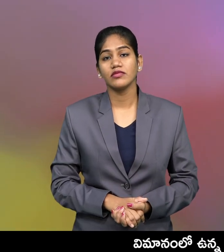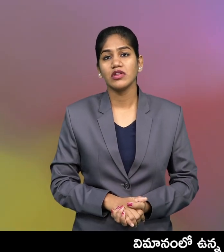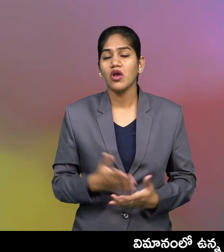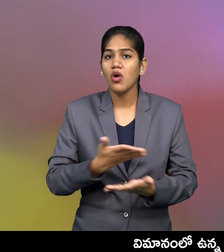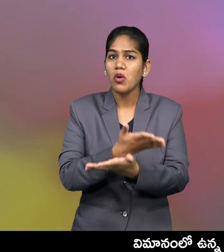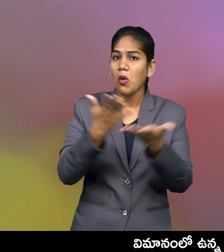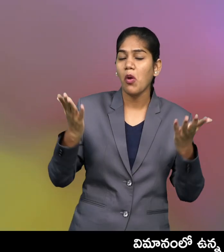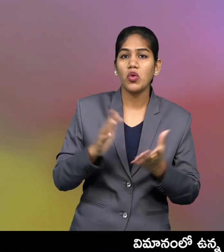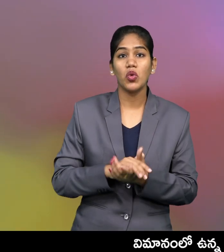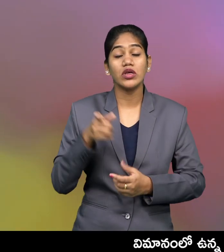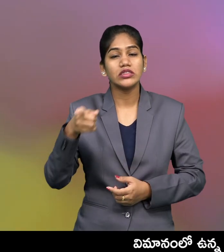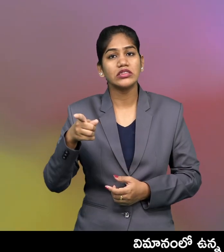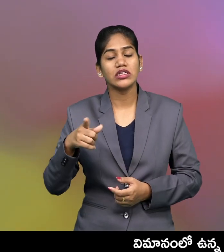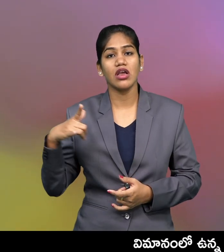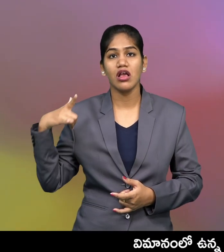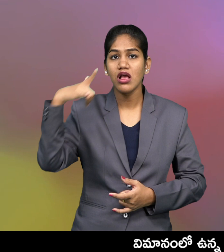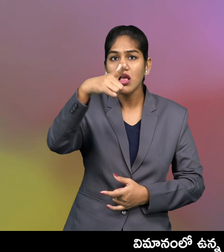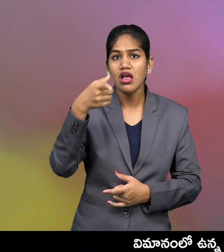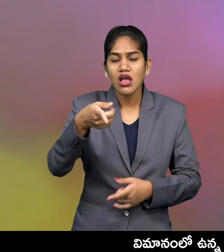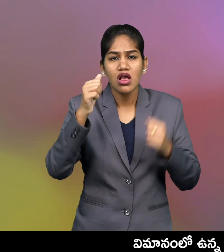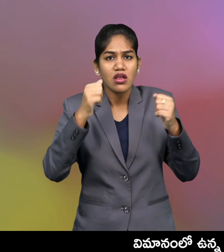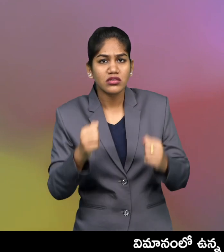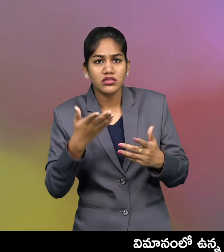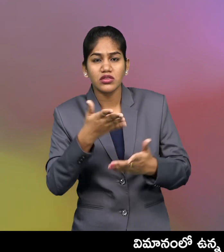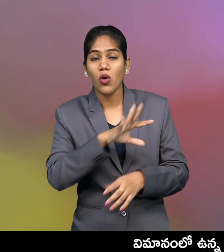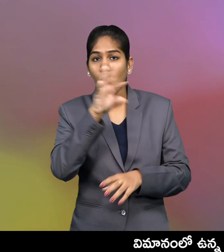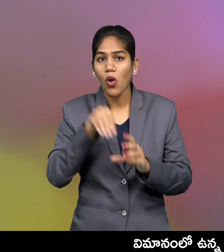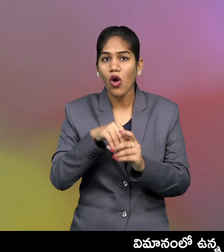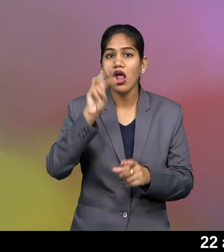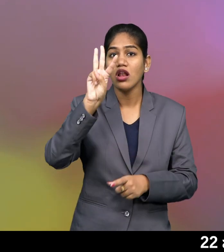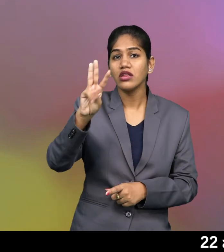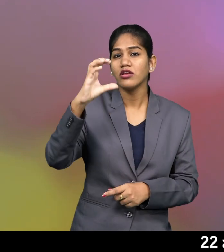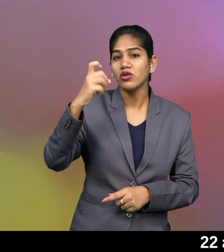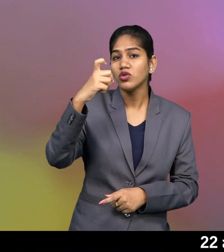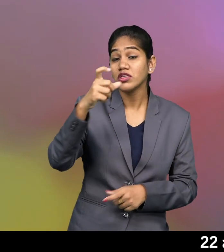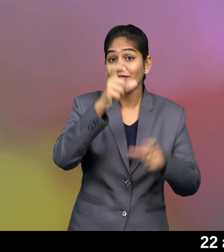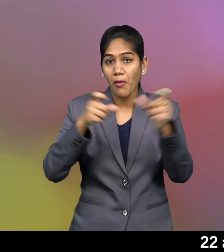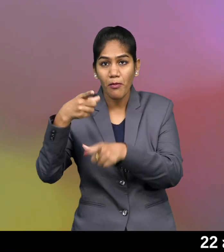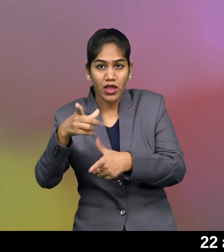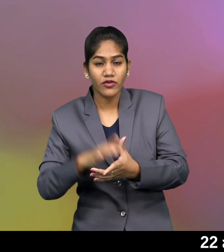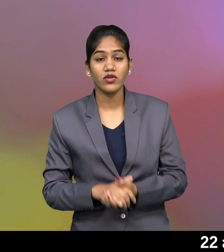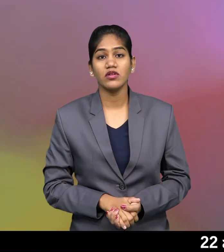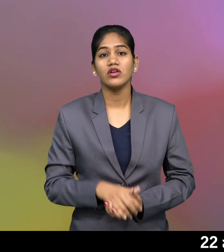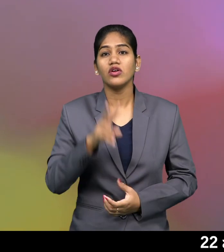విమానంలో ఉన్న ప్రతి ఒక్కరూ 307 మంది ప్రయాణికులు మరియు 22 మంది సిబ్బంది ప్రాణాలు